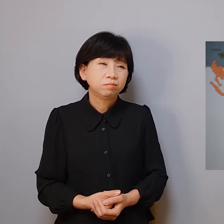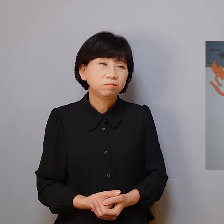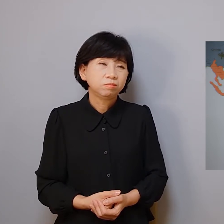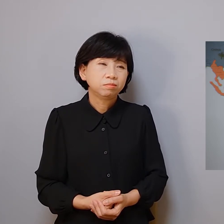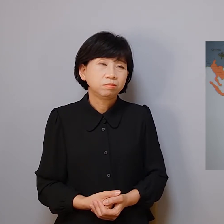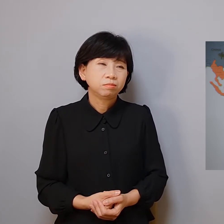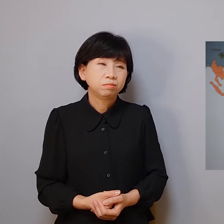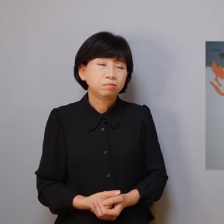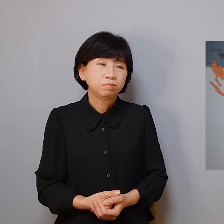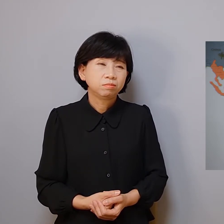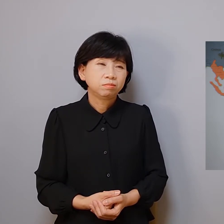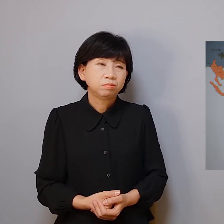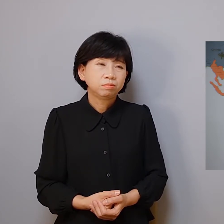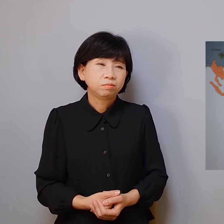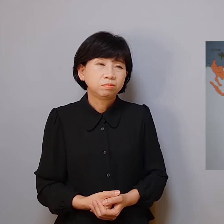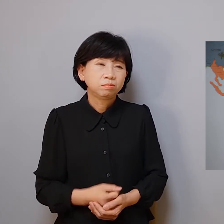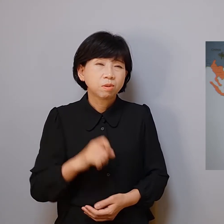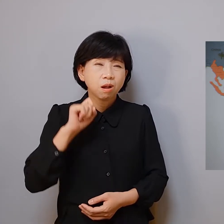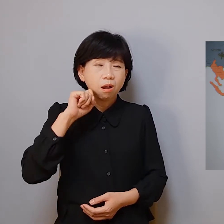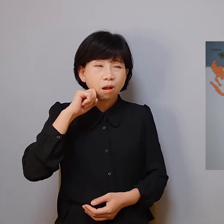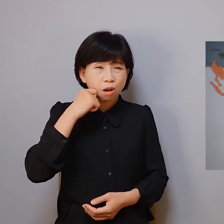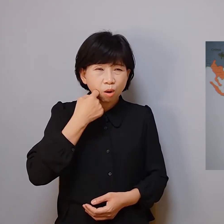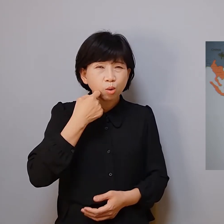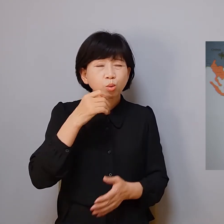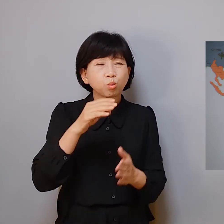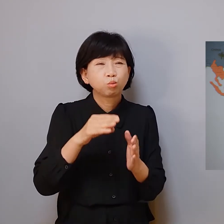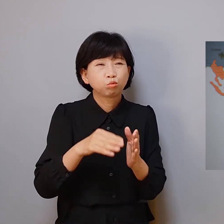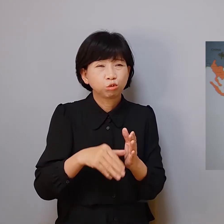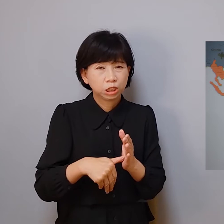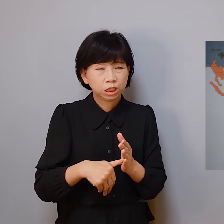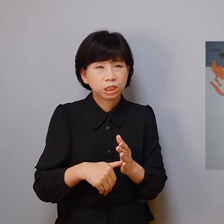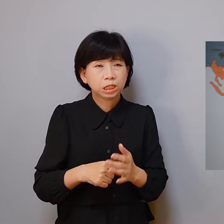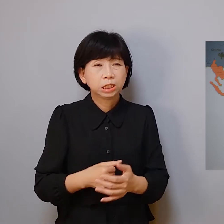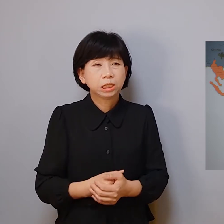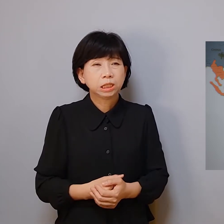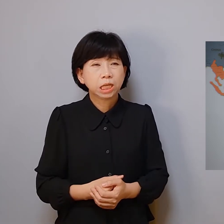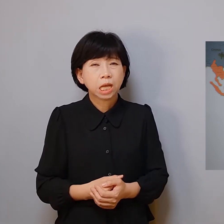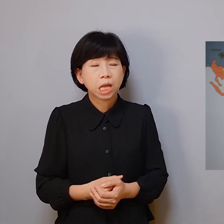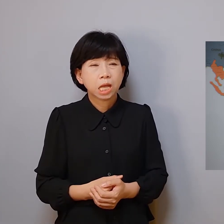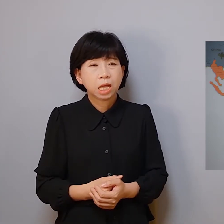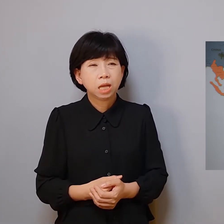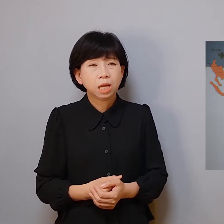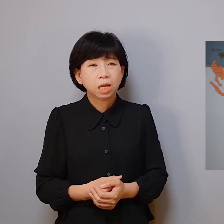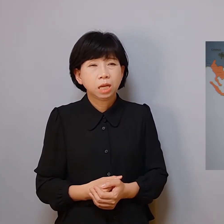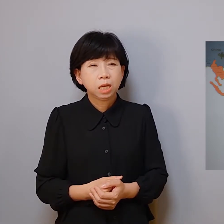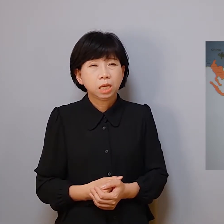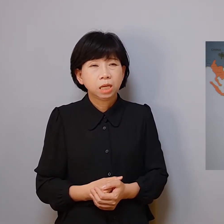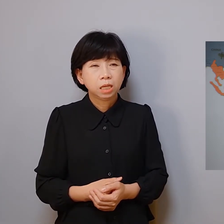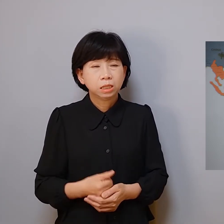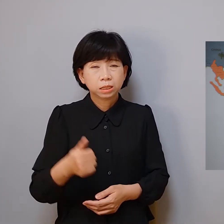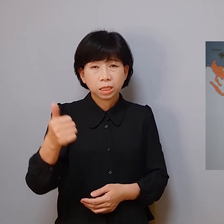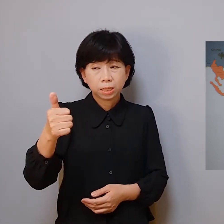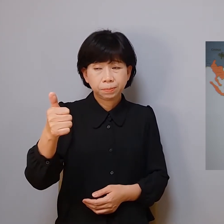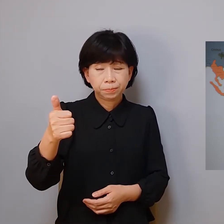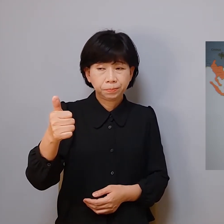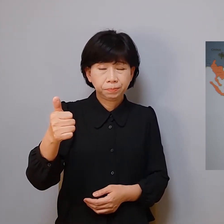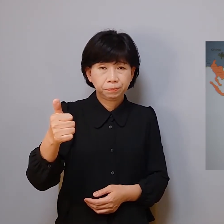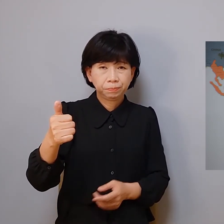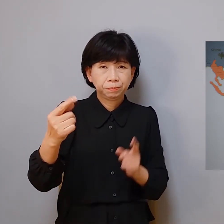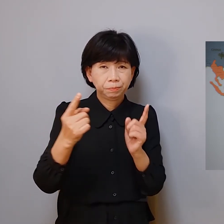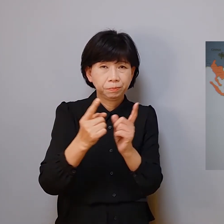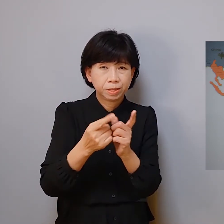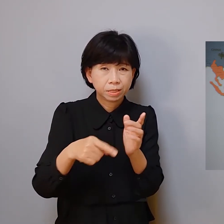분이 등장하시죠. 군중들은요, 이분을 보기 위해서